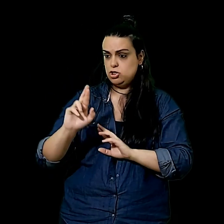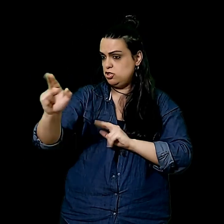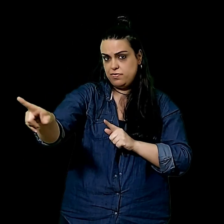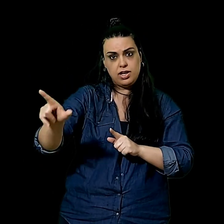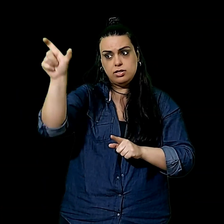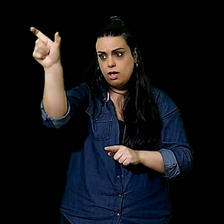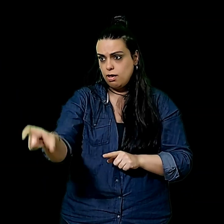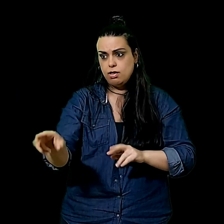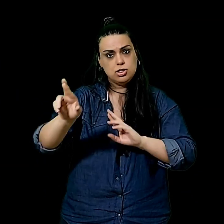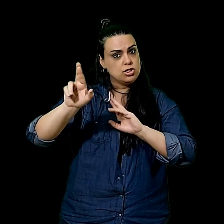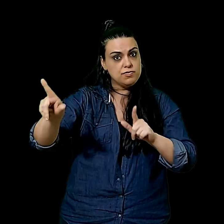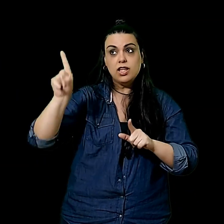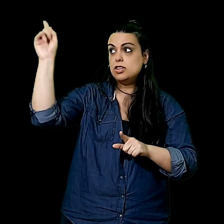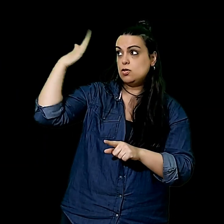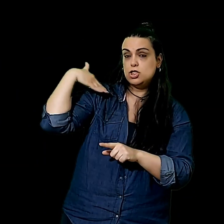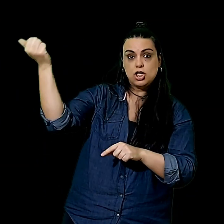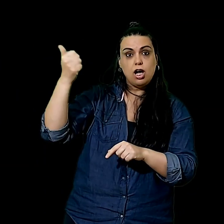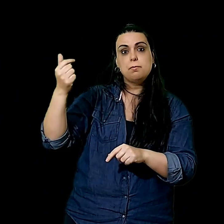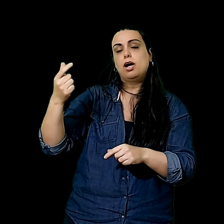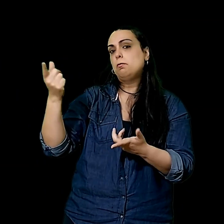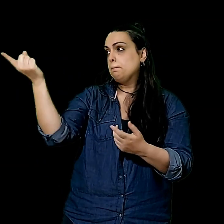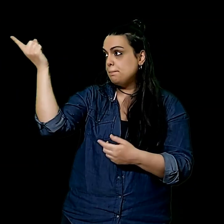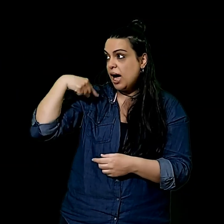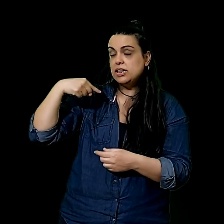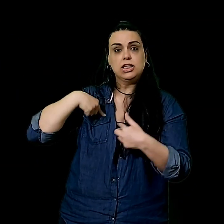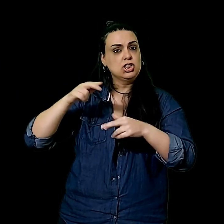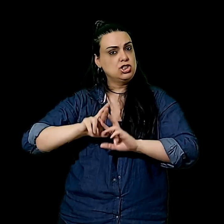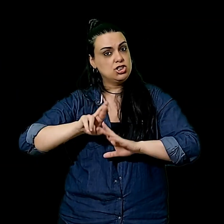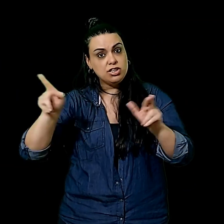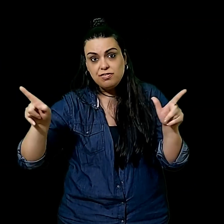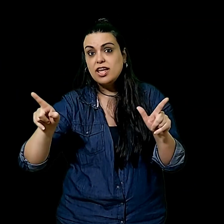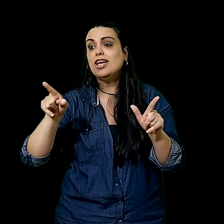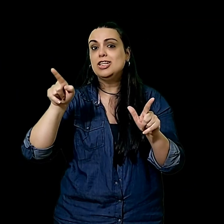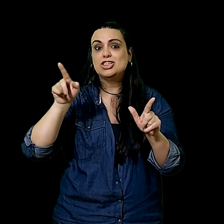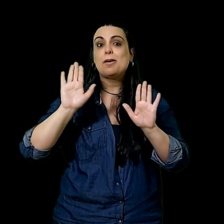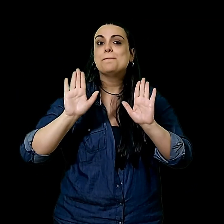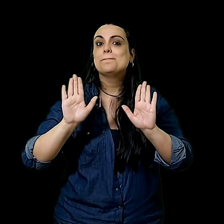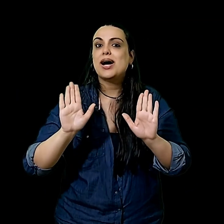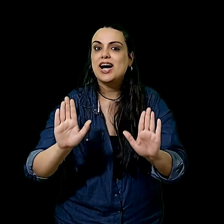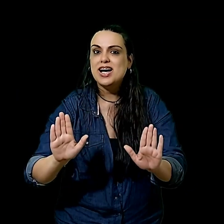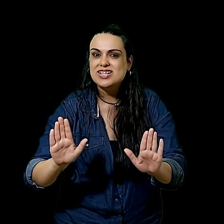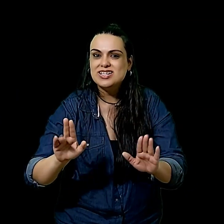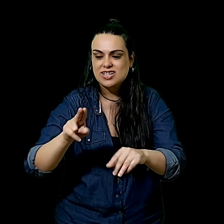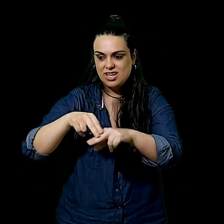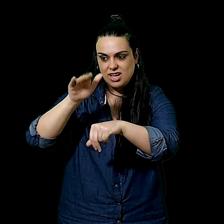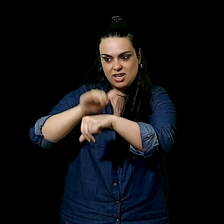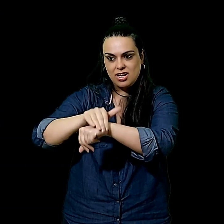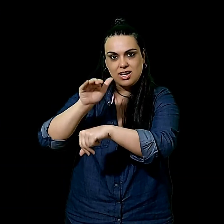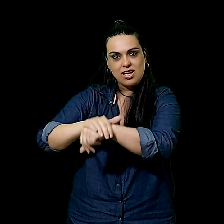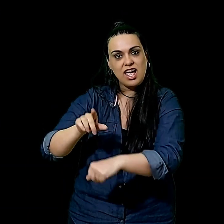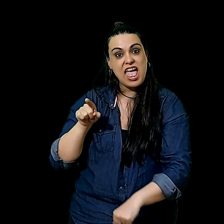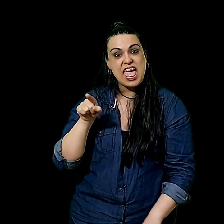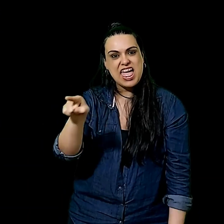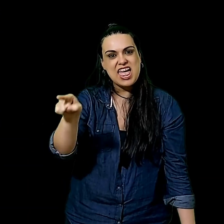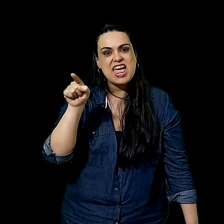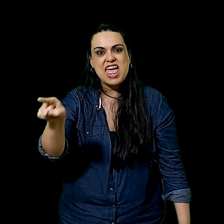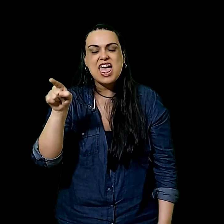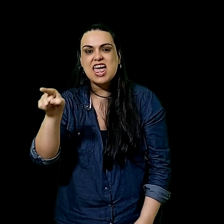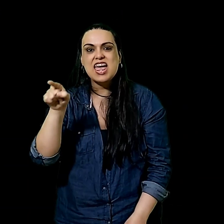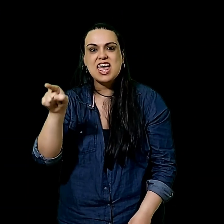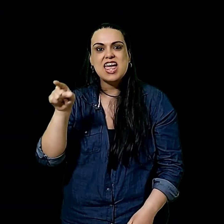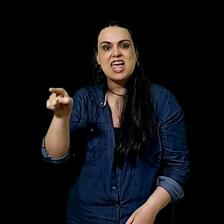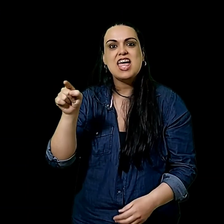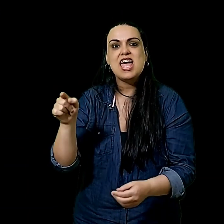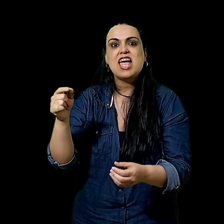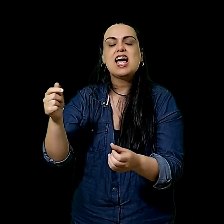Deus tem me chamado para fazer coisas às vezes distintas do que confiou até mesmo a ela, mas por intermédio dela, aquilo que havia em